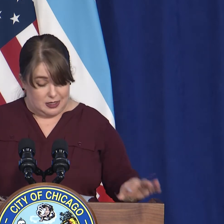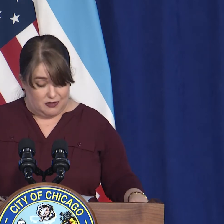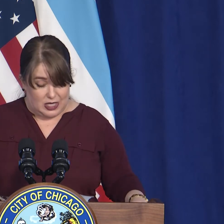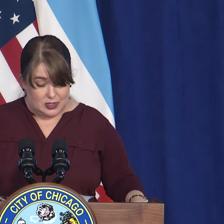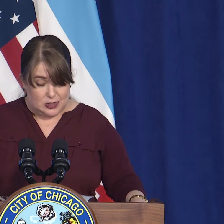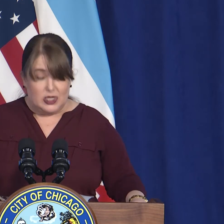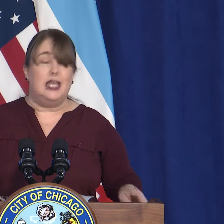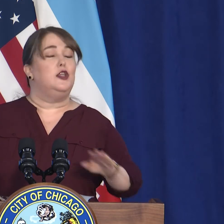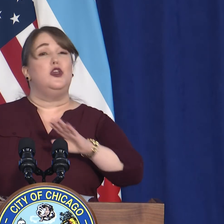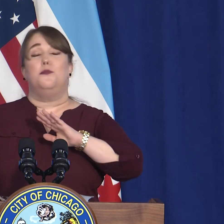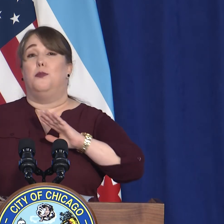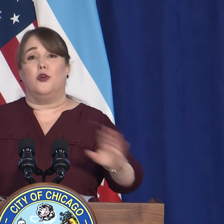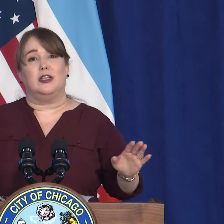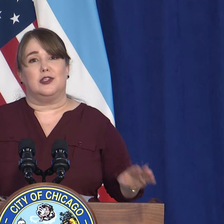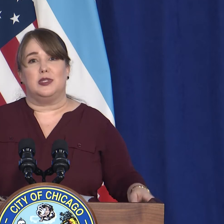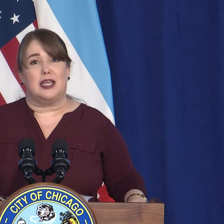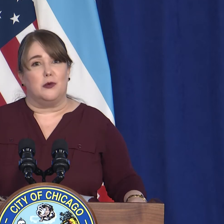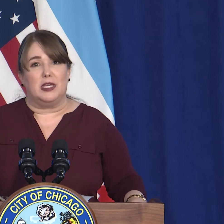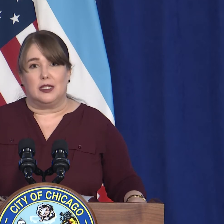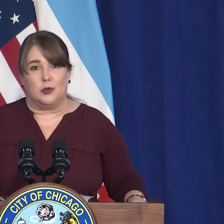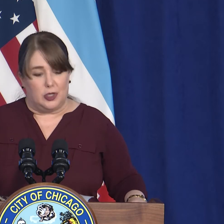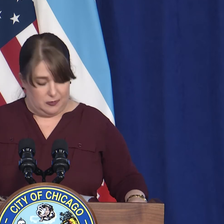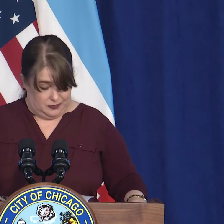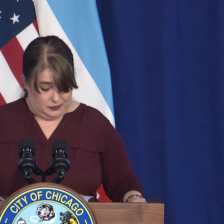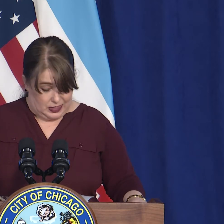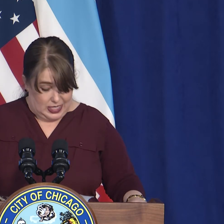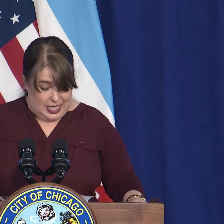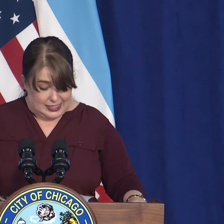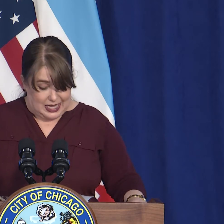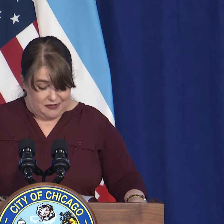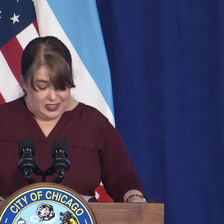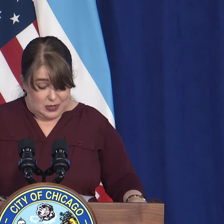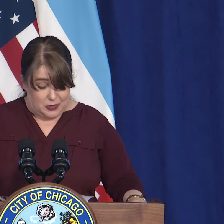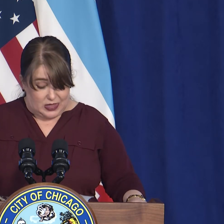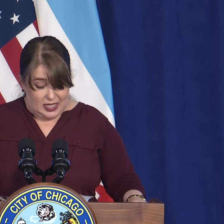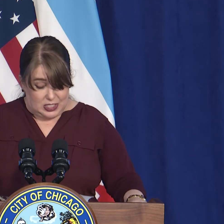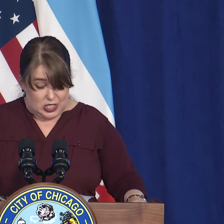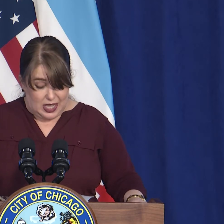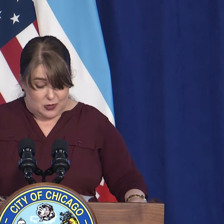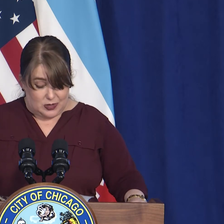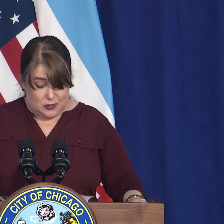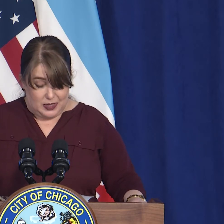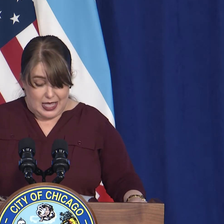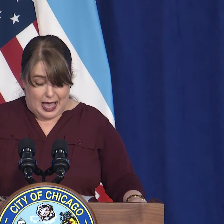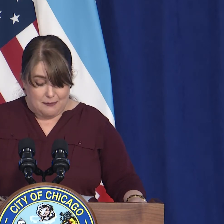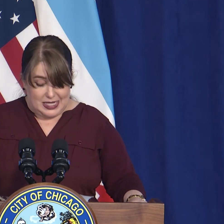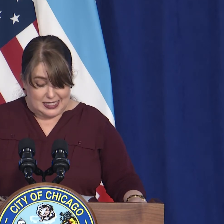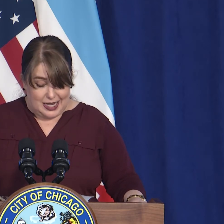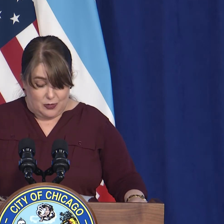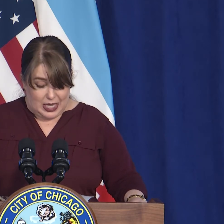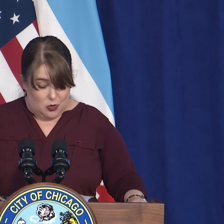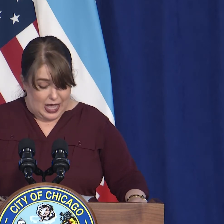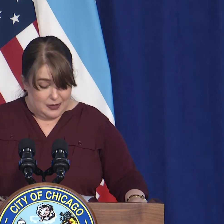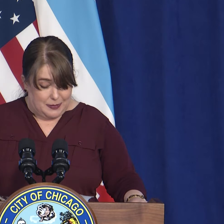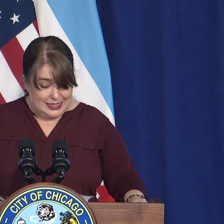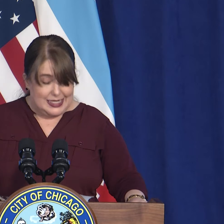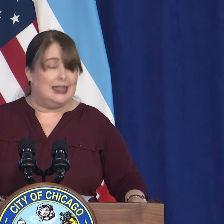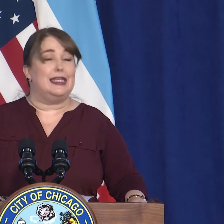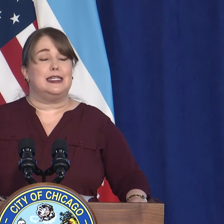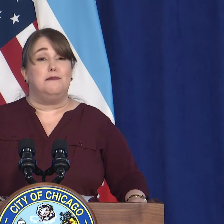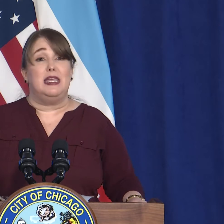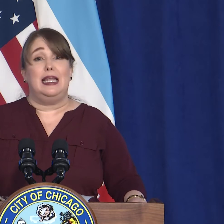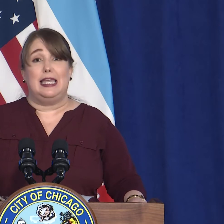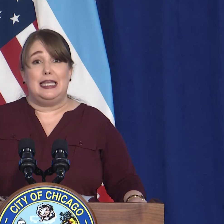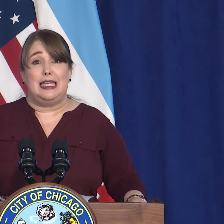requiere identificación, no importa su estado migratorio. Hasta la fecha, Protect Chicago at Home ha administrado en el hogar más